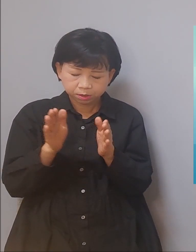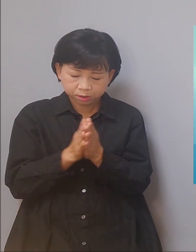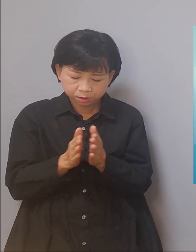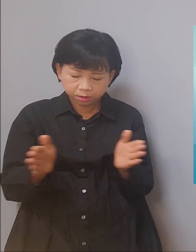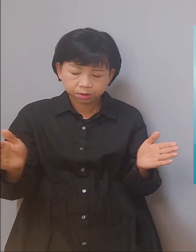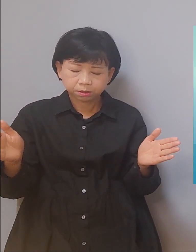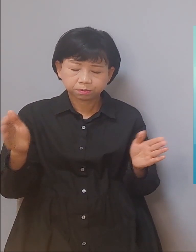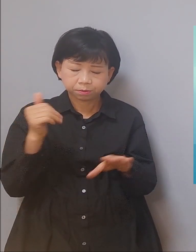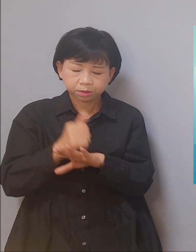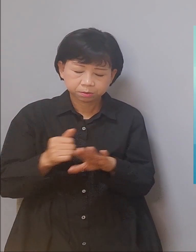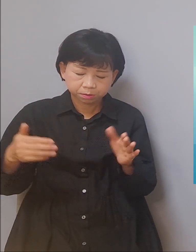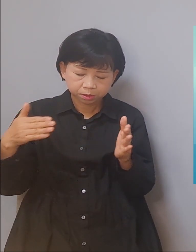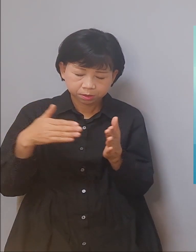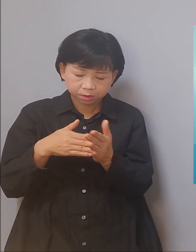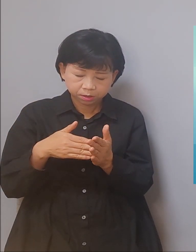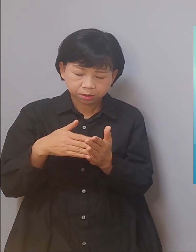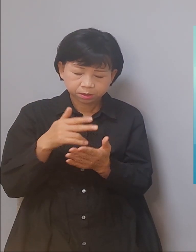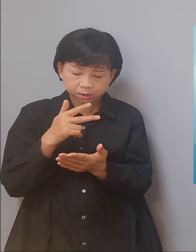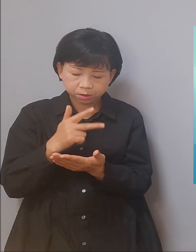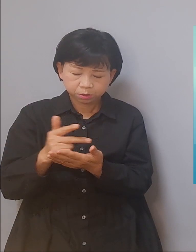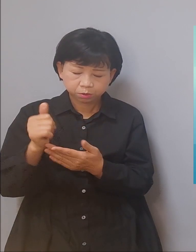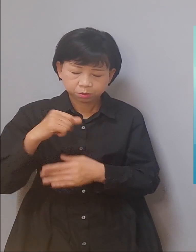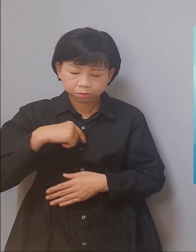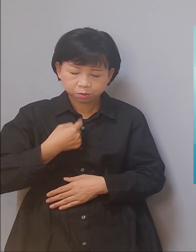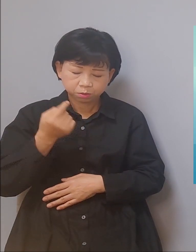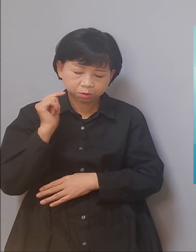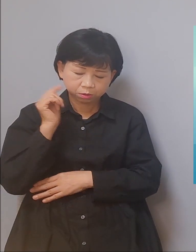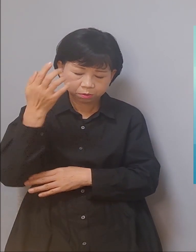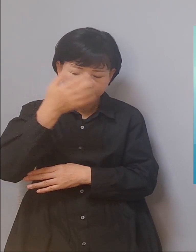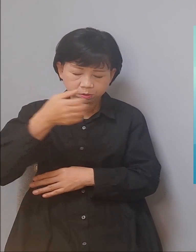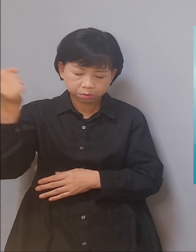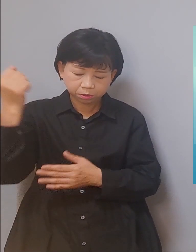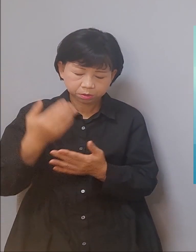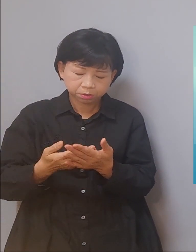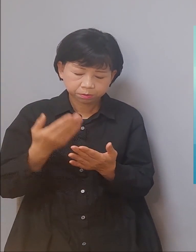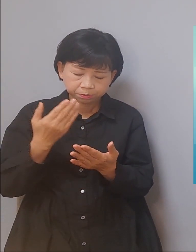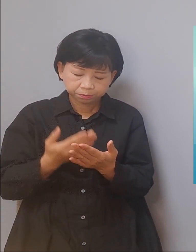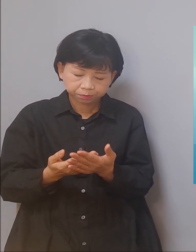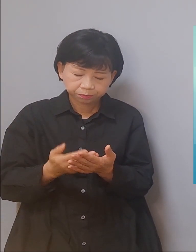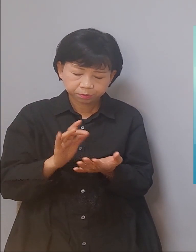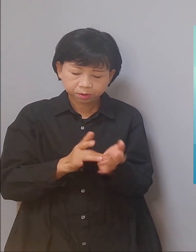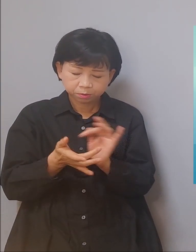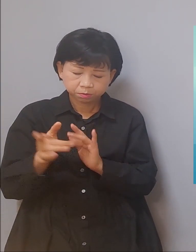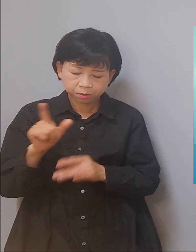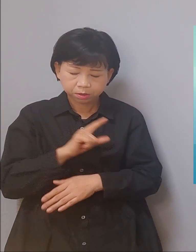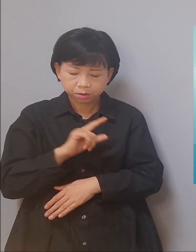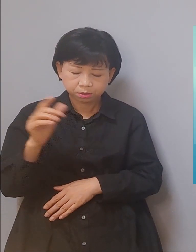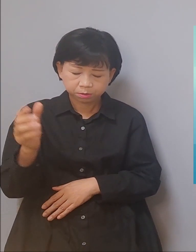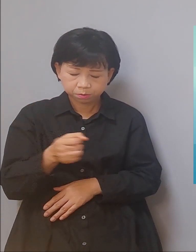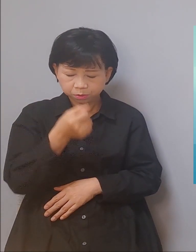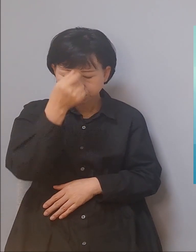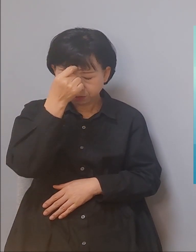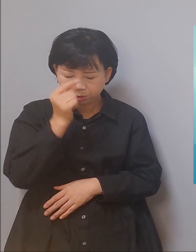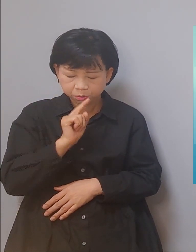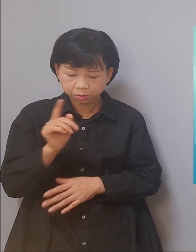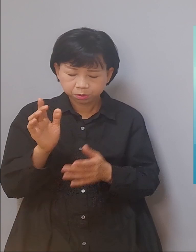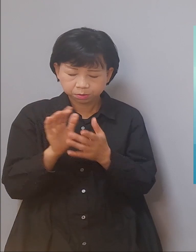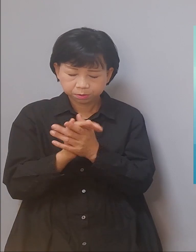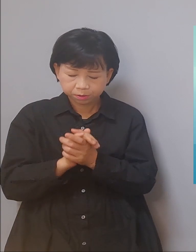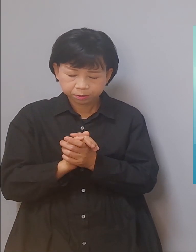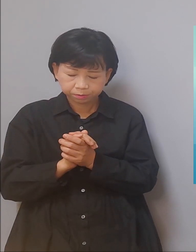처음 시간입니다. 마치는 시간까지 주님 홀로 영광 받으시옵소서. 예수님의 이름으로